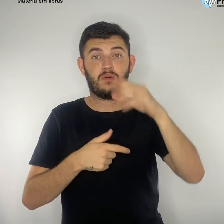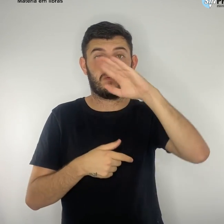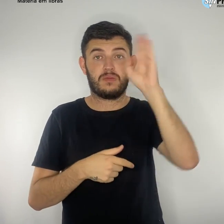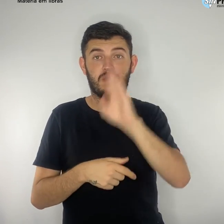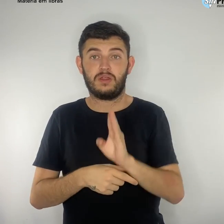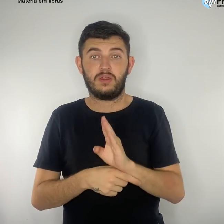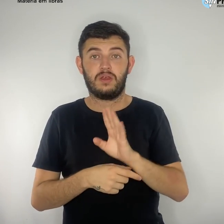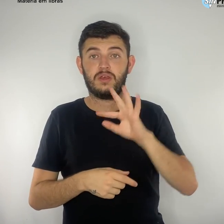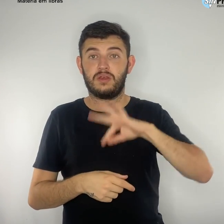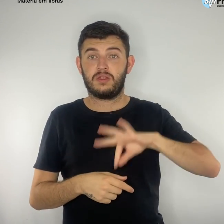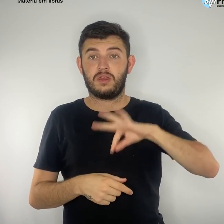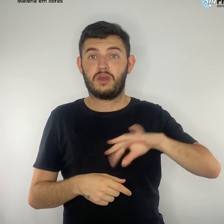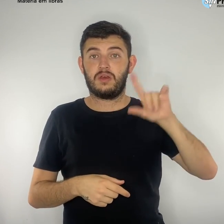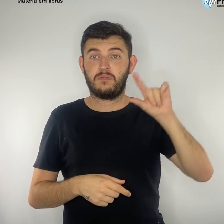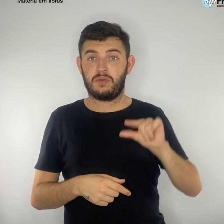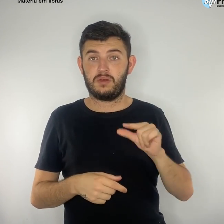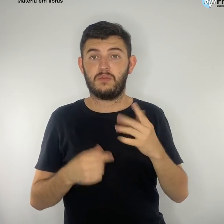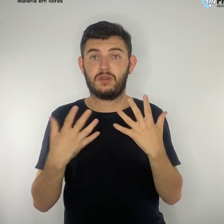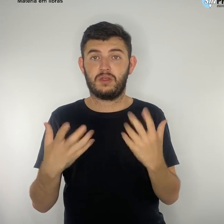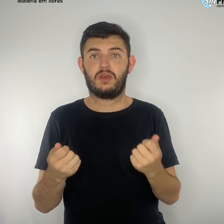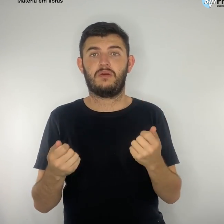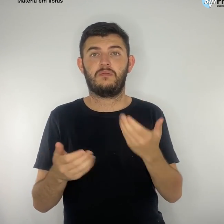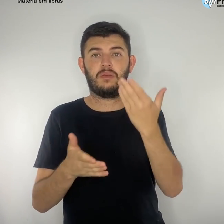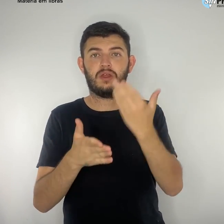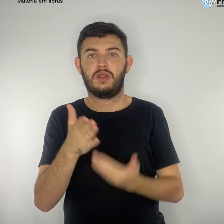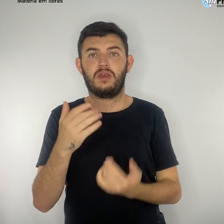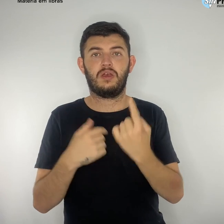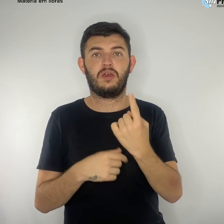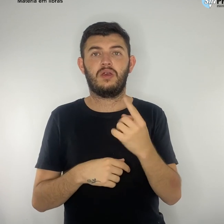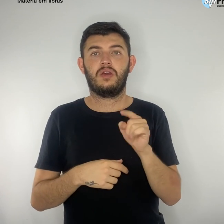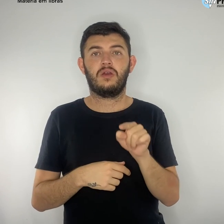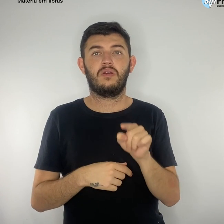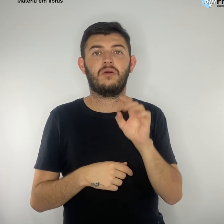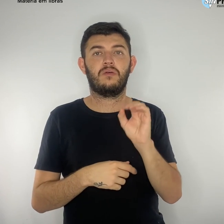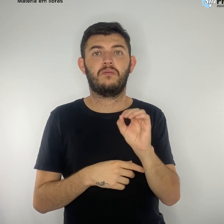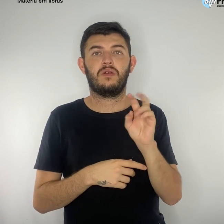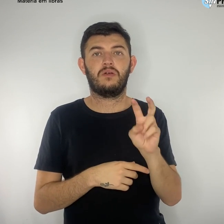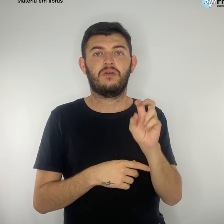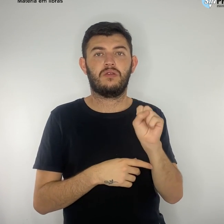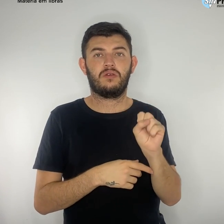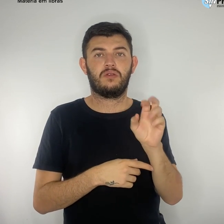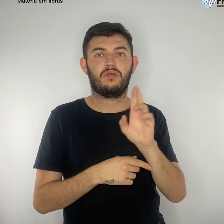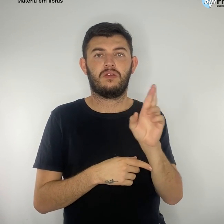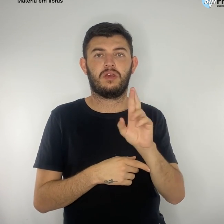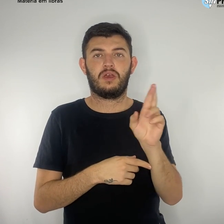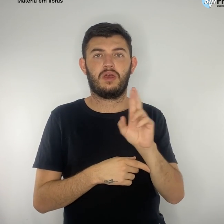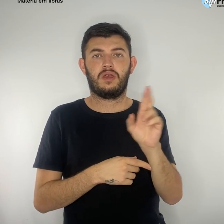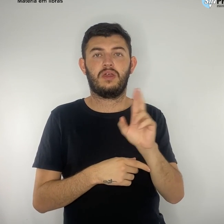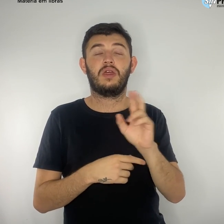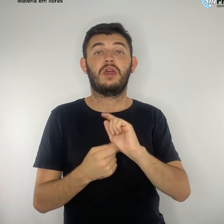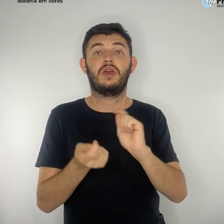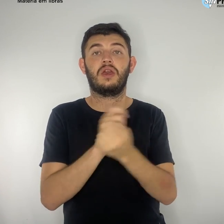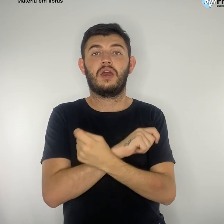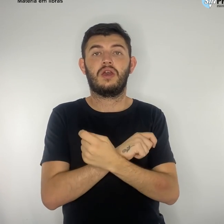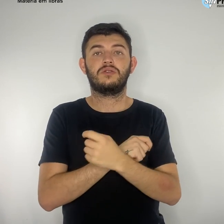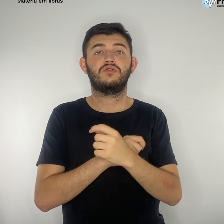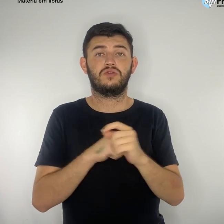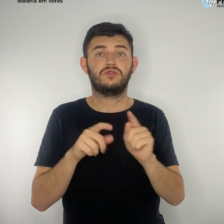R$ 1.058 em reajustes acumulados no governo Bolsonaro. Esse é